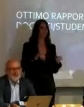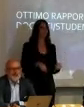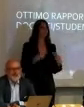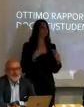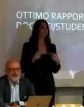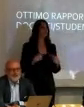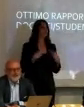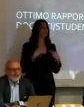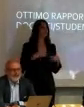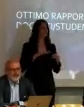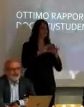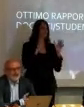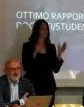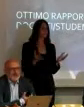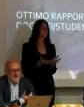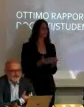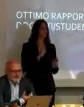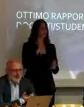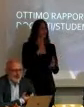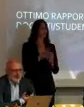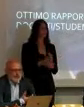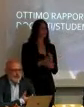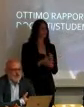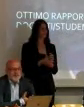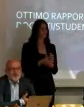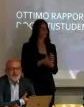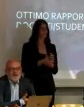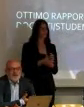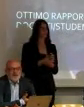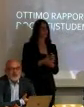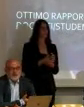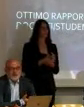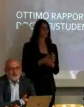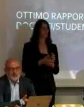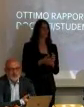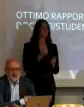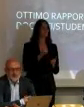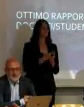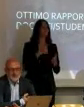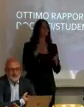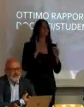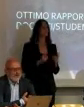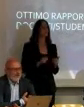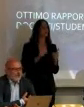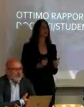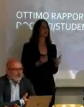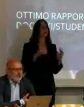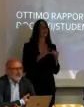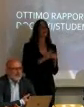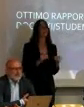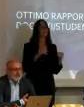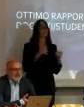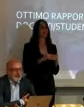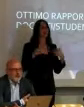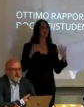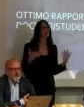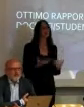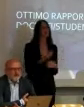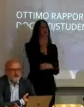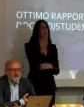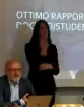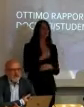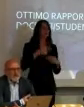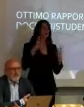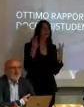si riesce veramente a fare quello che piace di più. fare un corso che ti appassiona, che